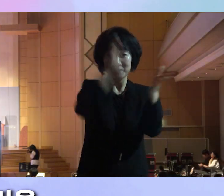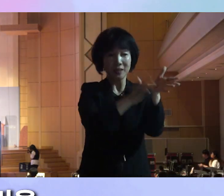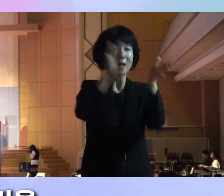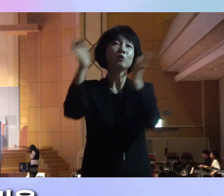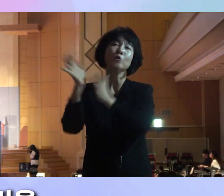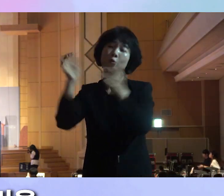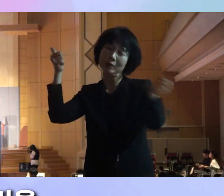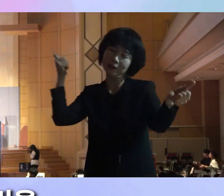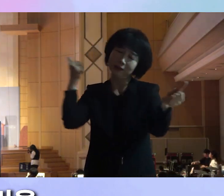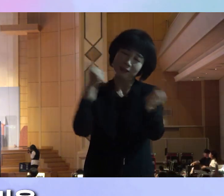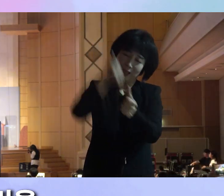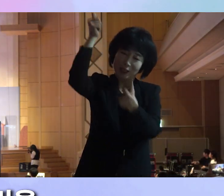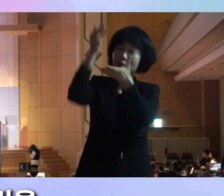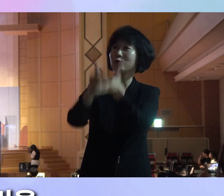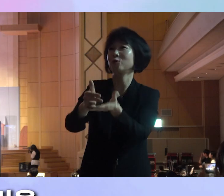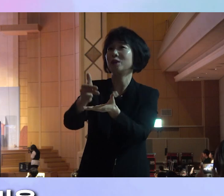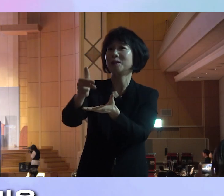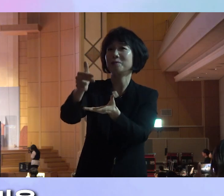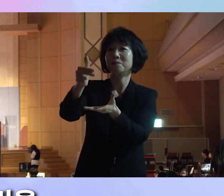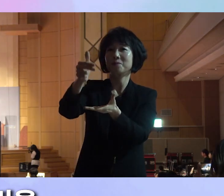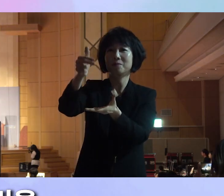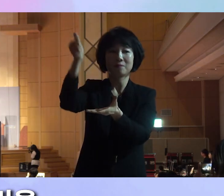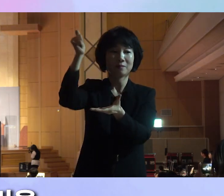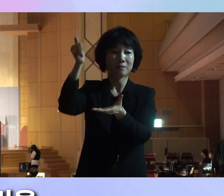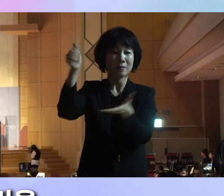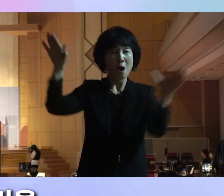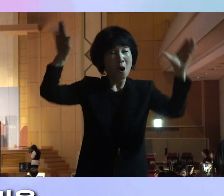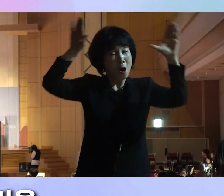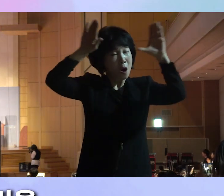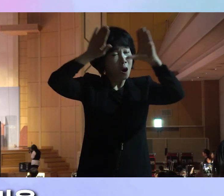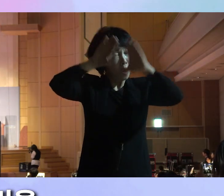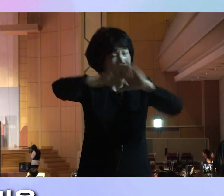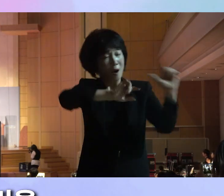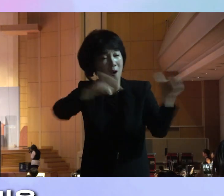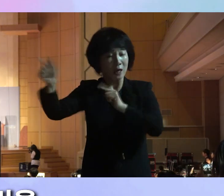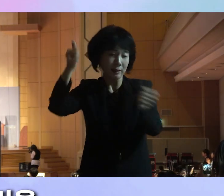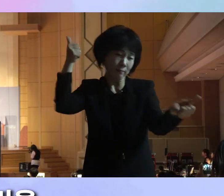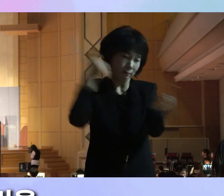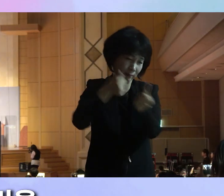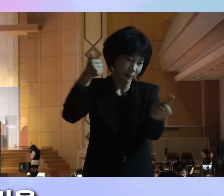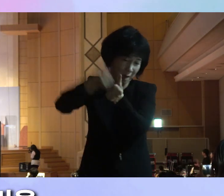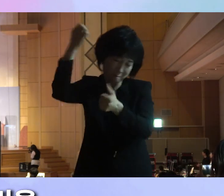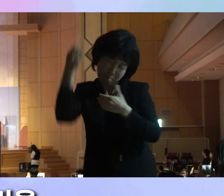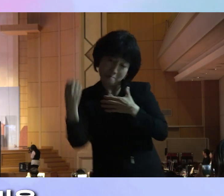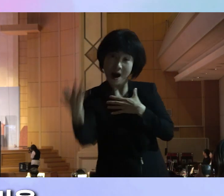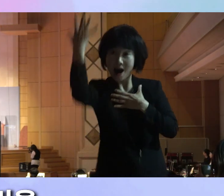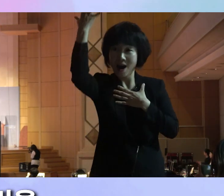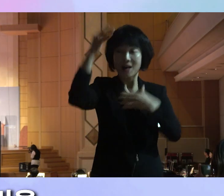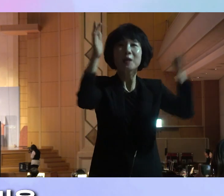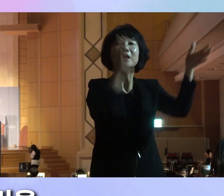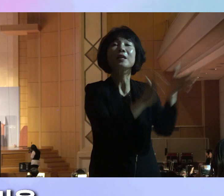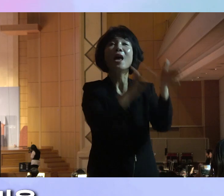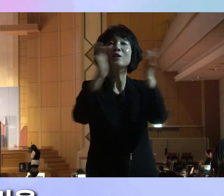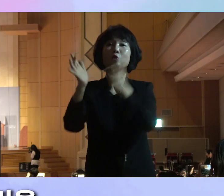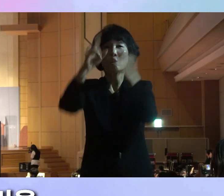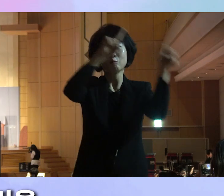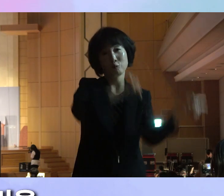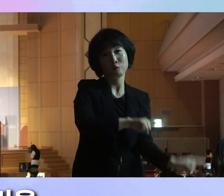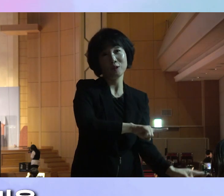예수 승리하신 주님 어둠 권세 모두 이기셨네